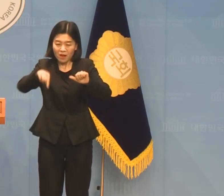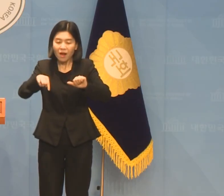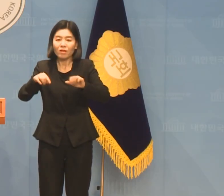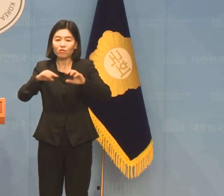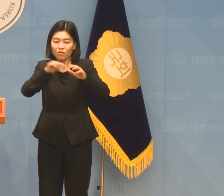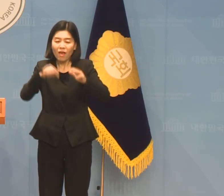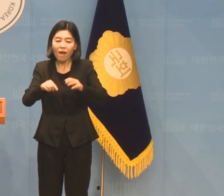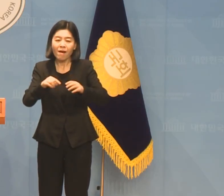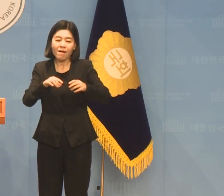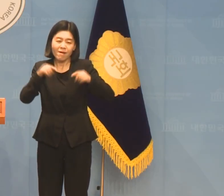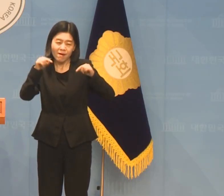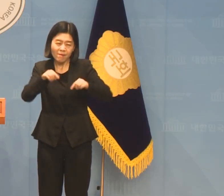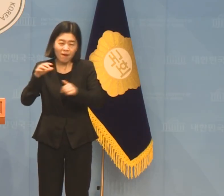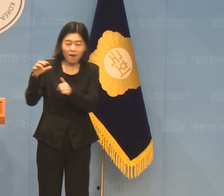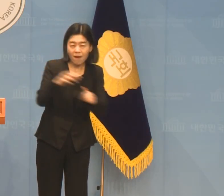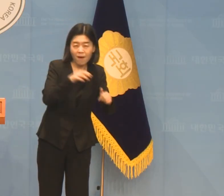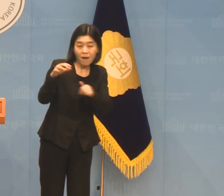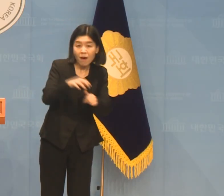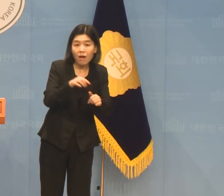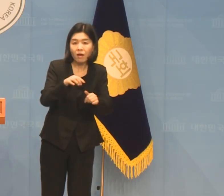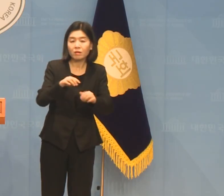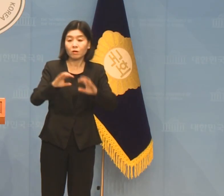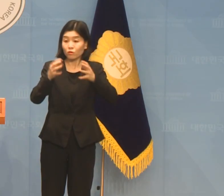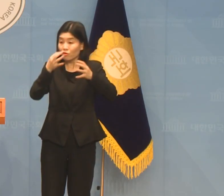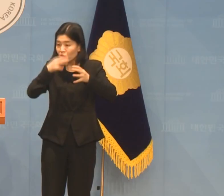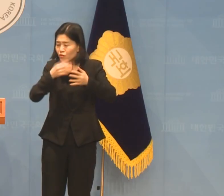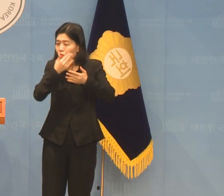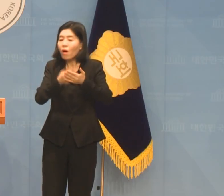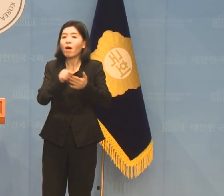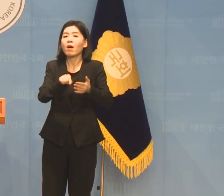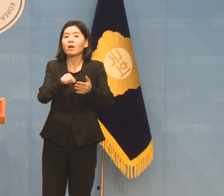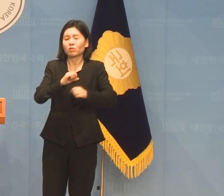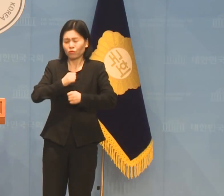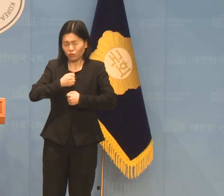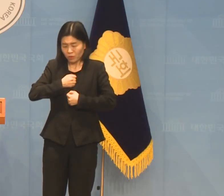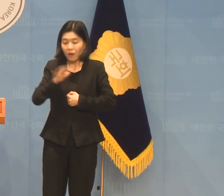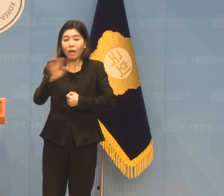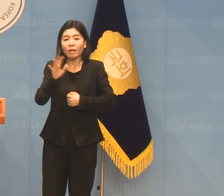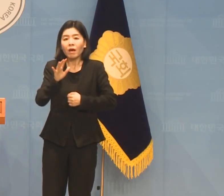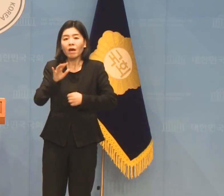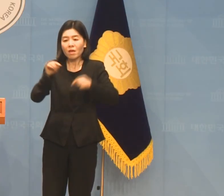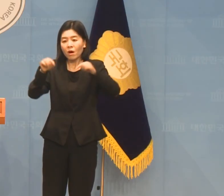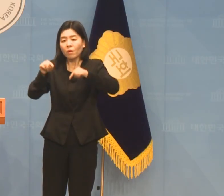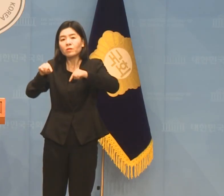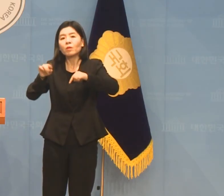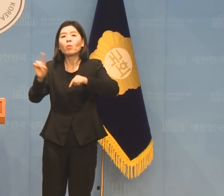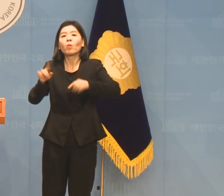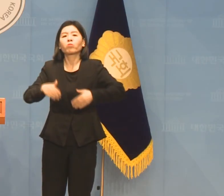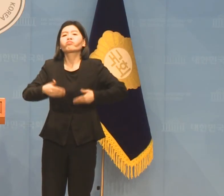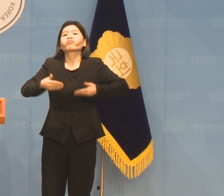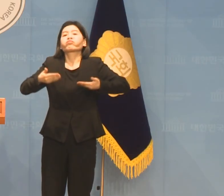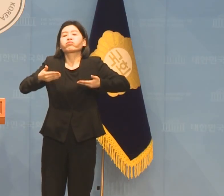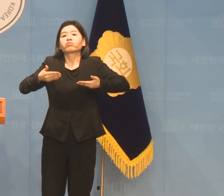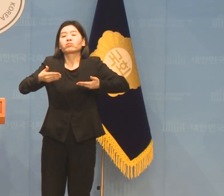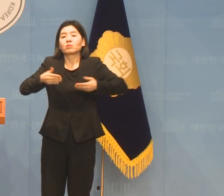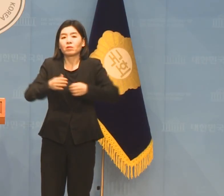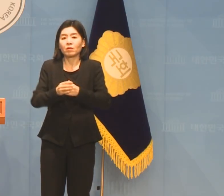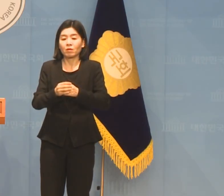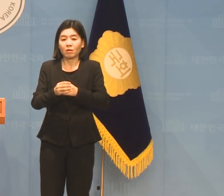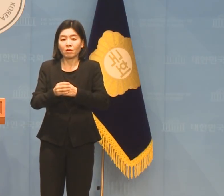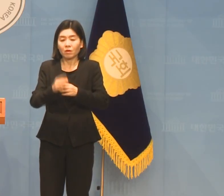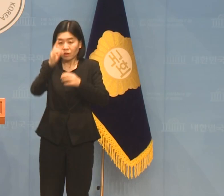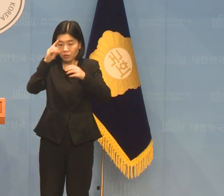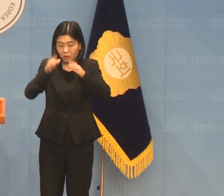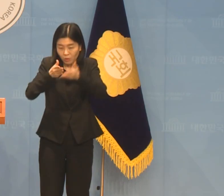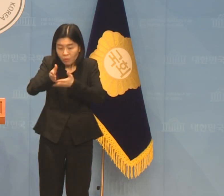내각은 이에 신중하기는커녕 도리어 협상을 서두르는 형국입니다. 언론과 전문가 모두 신중한